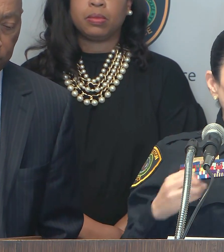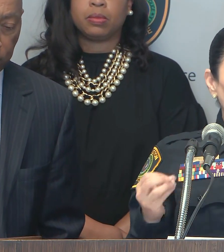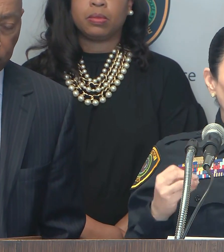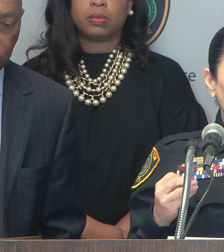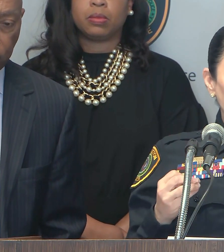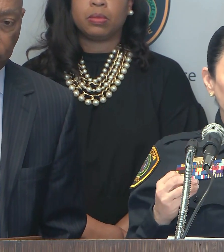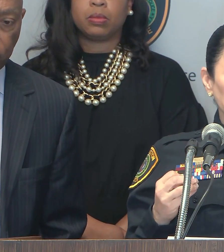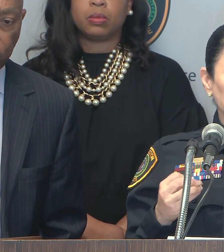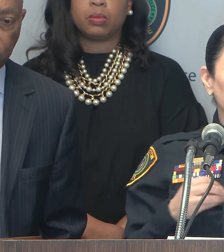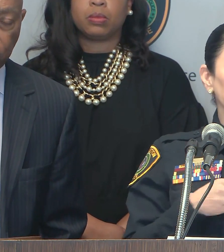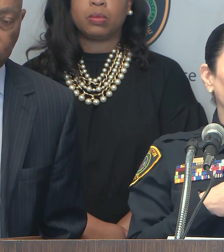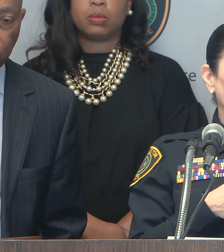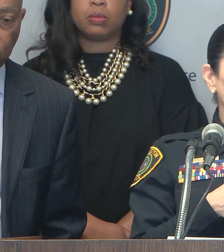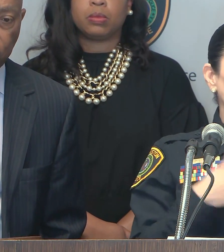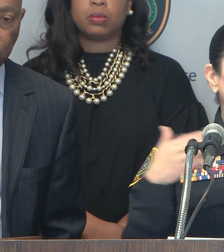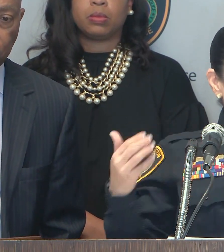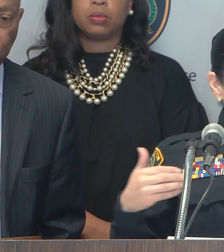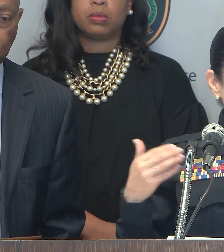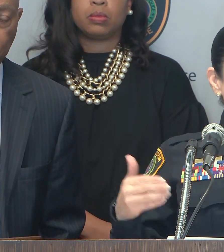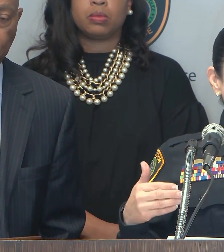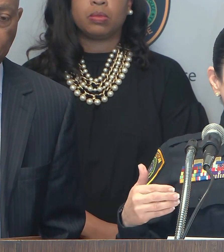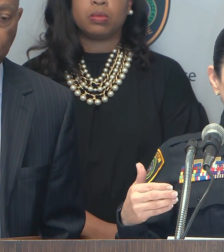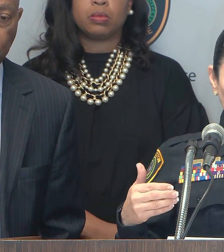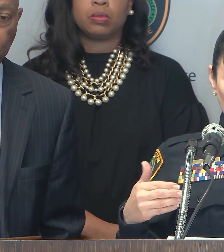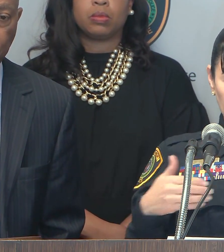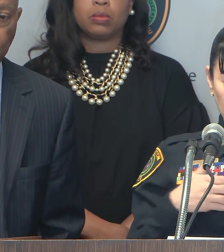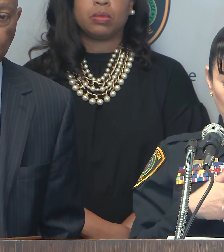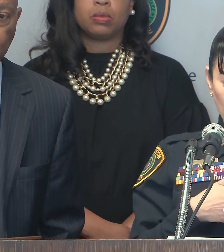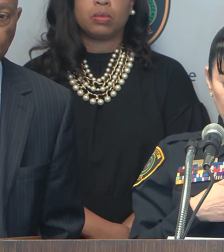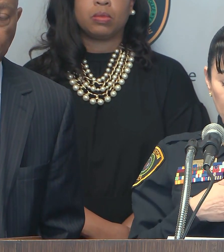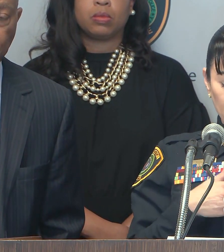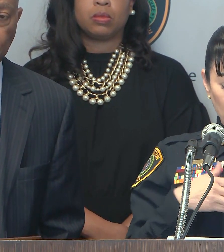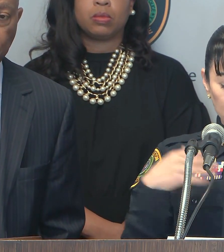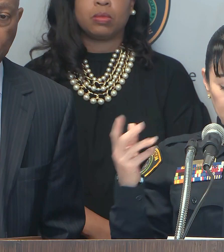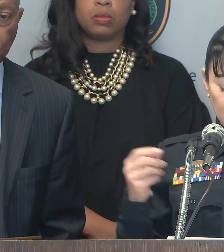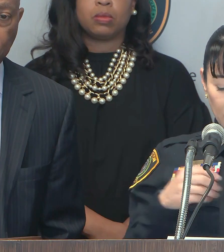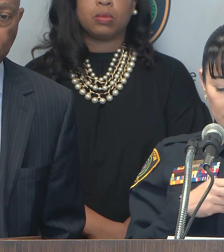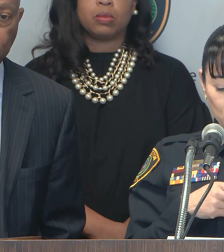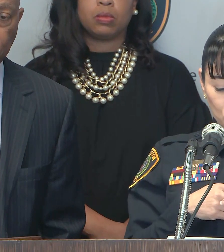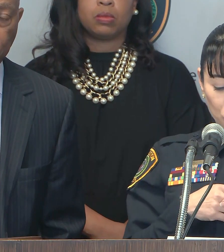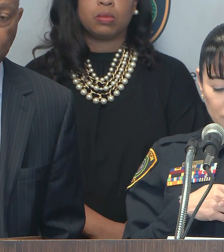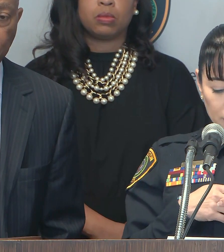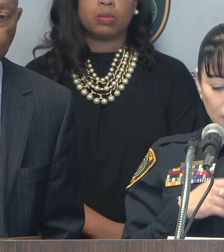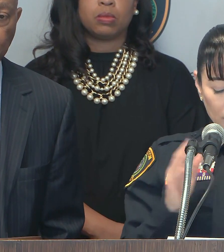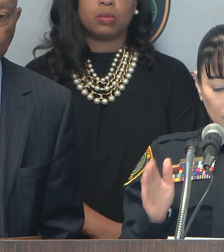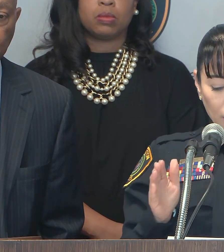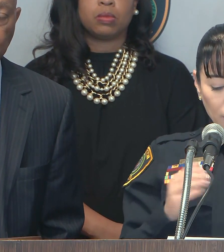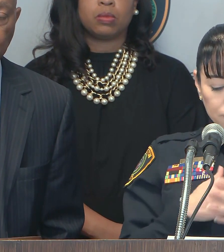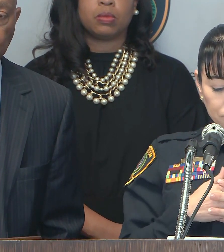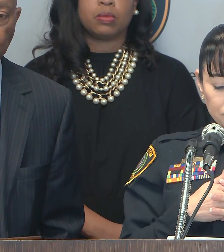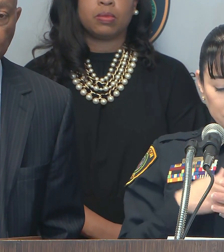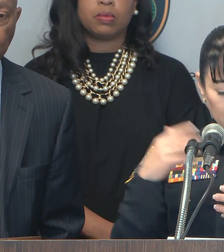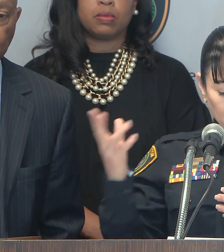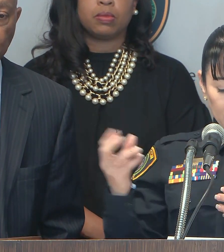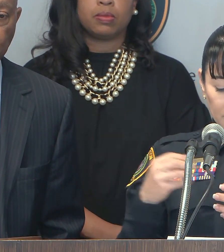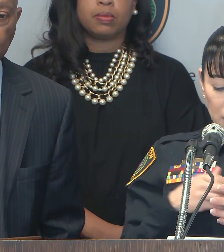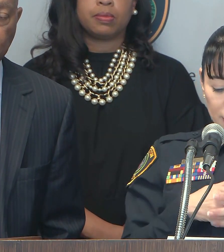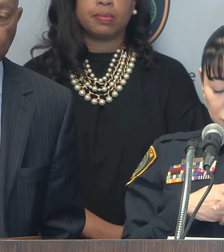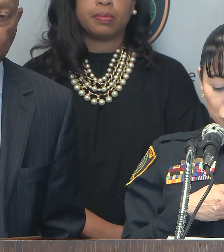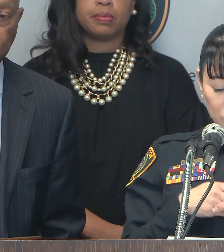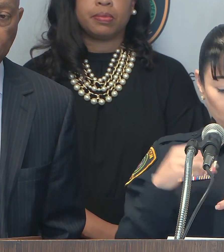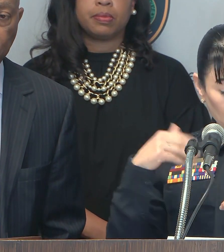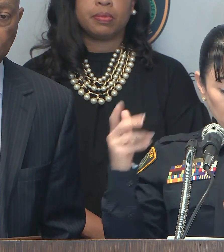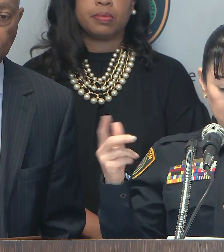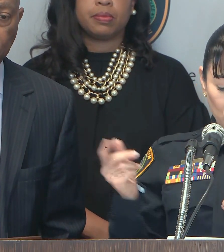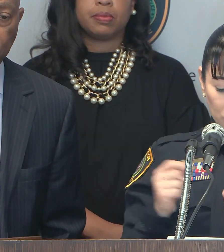comprar armas para atrás. Eso va a venir bien pronto, ese programa, y vamos a hacer el anuncio bien entre el